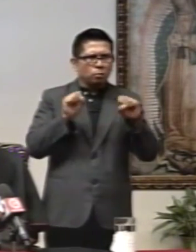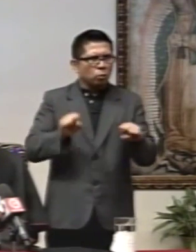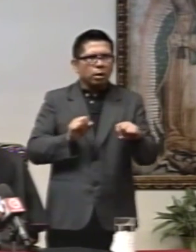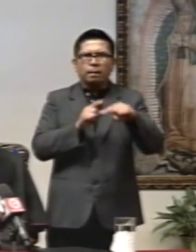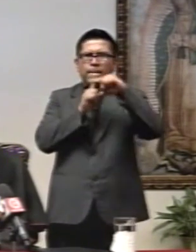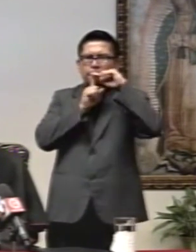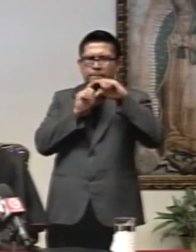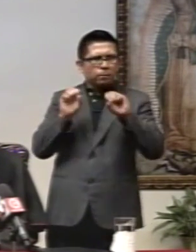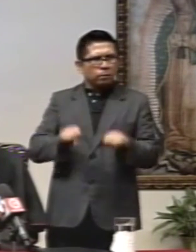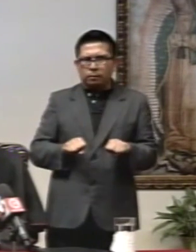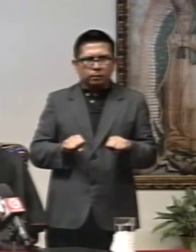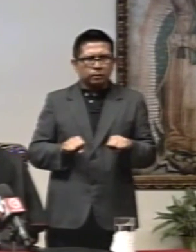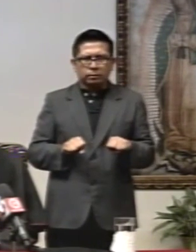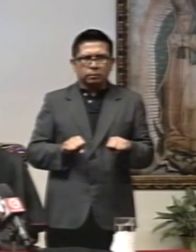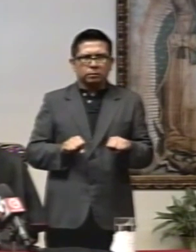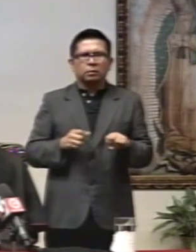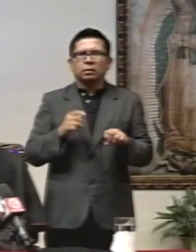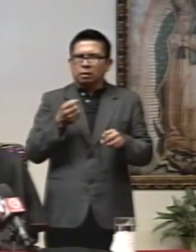lesa humanidad.